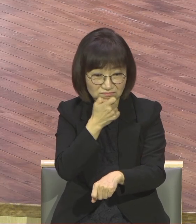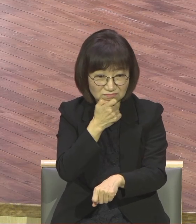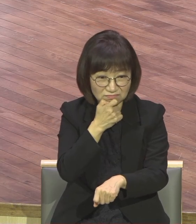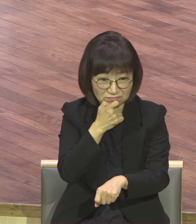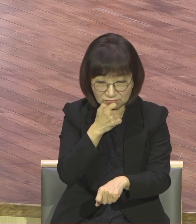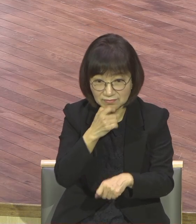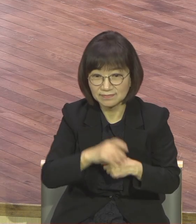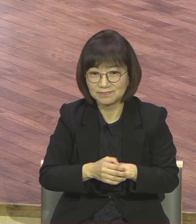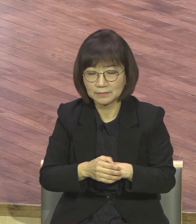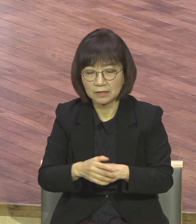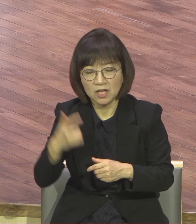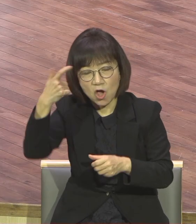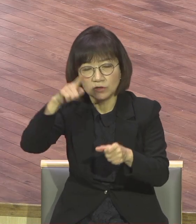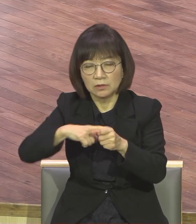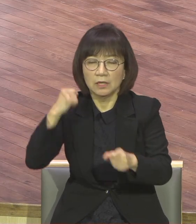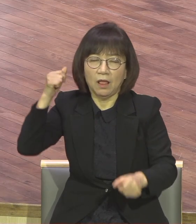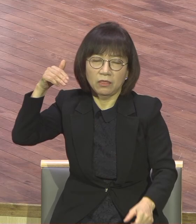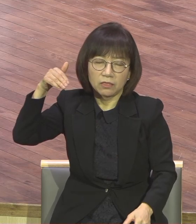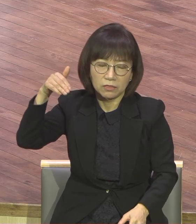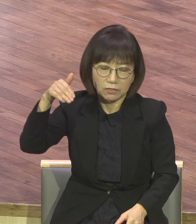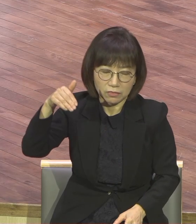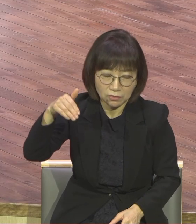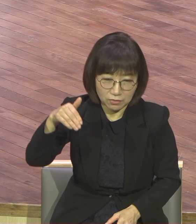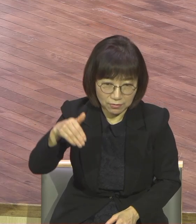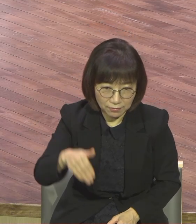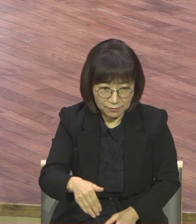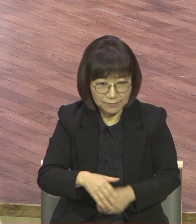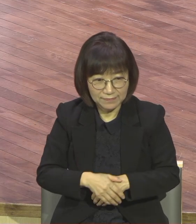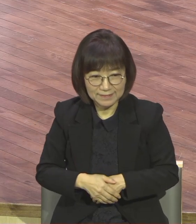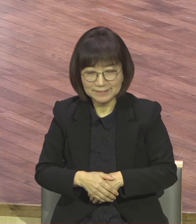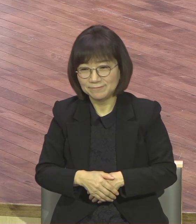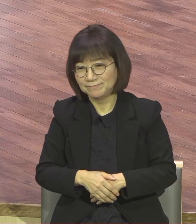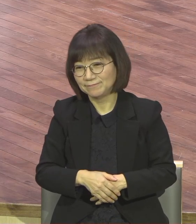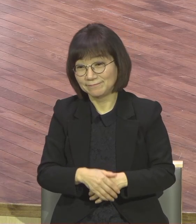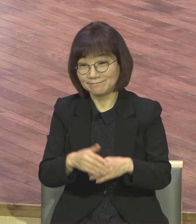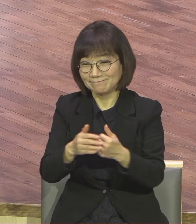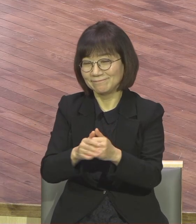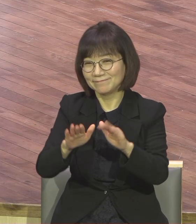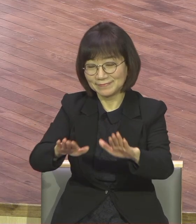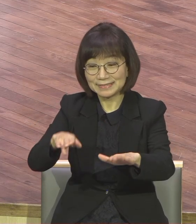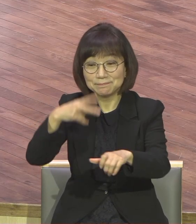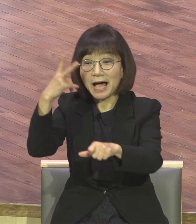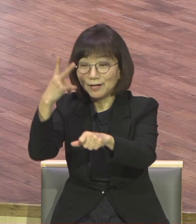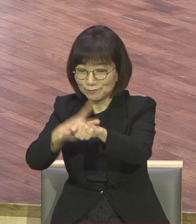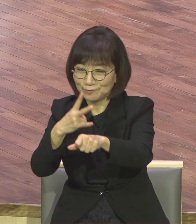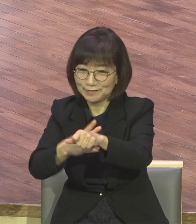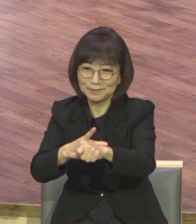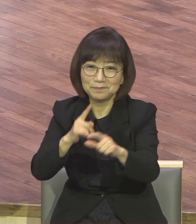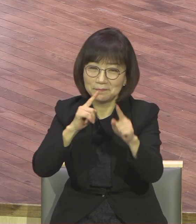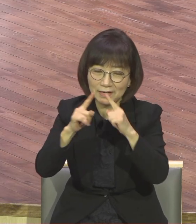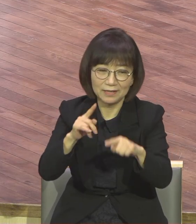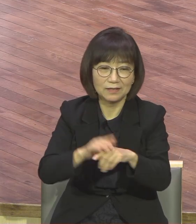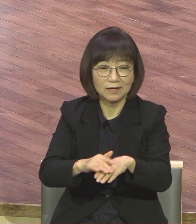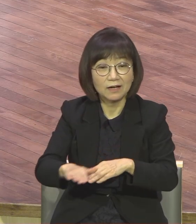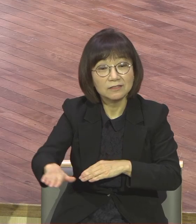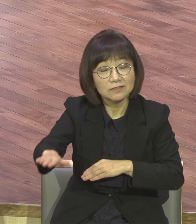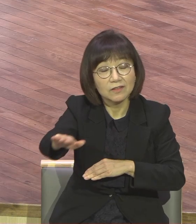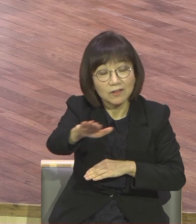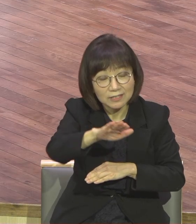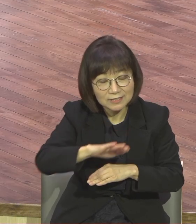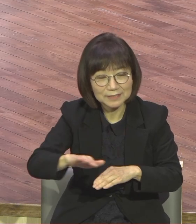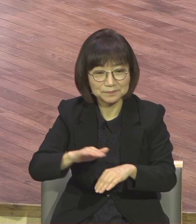그러면서 확 영적으로 확 다운되어 버려요. 그래서 이 사도 바울은 오늘 본문을 통해서 우리는 더 이상